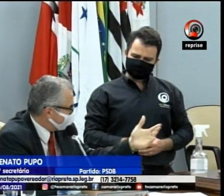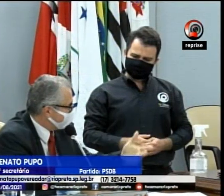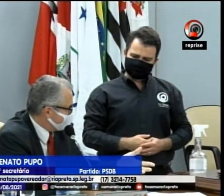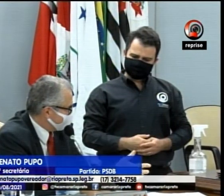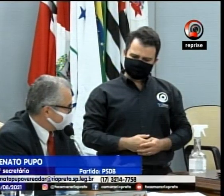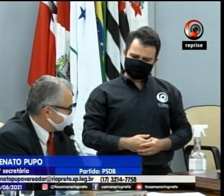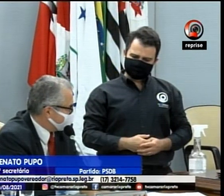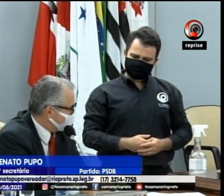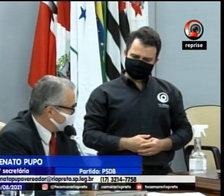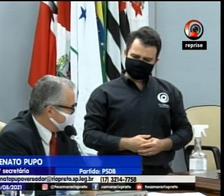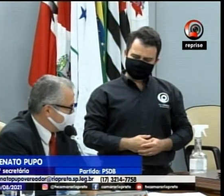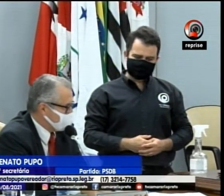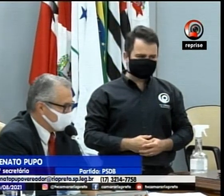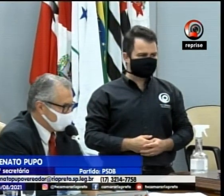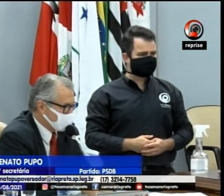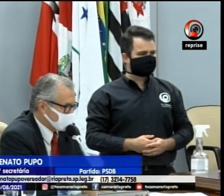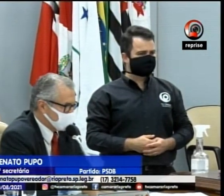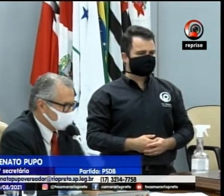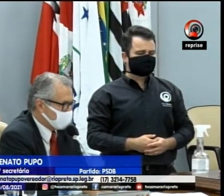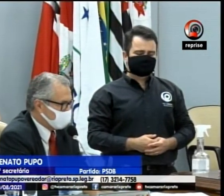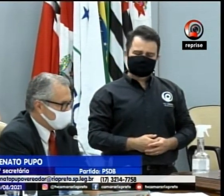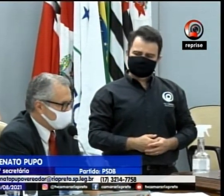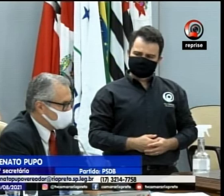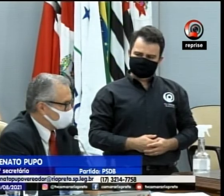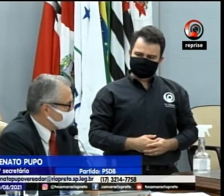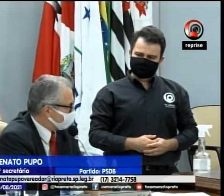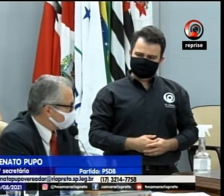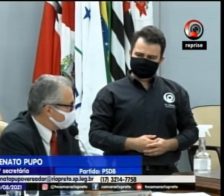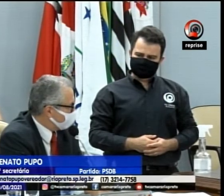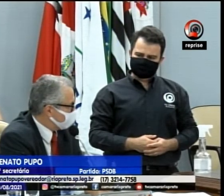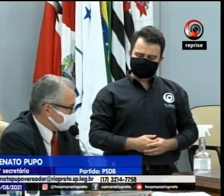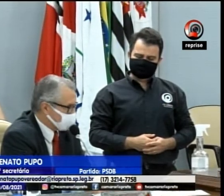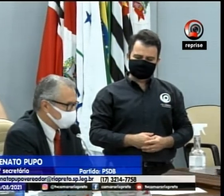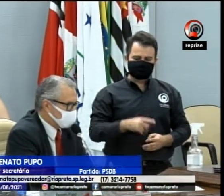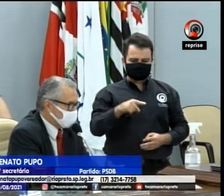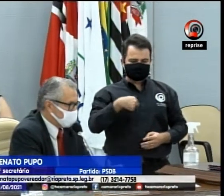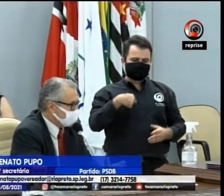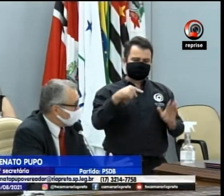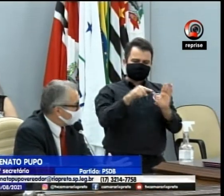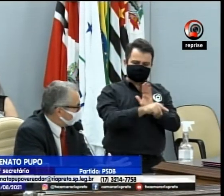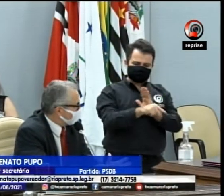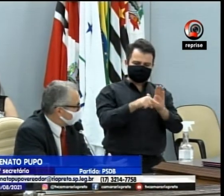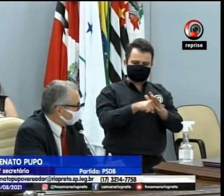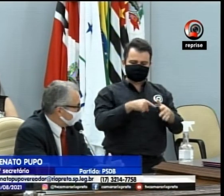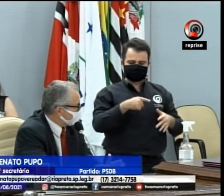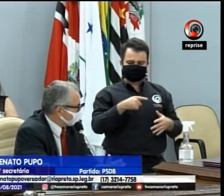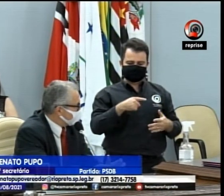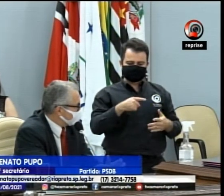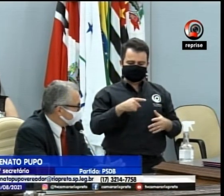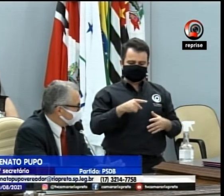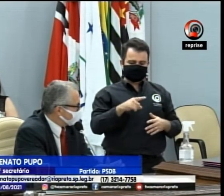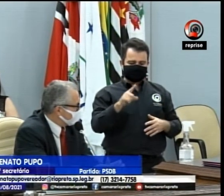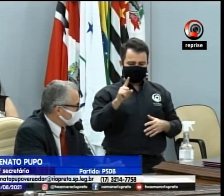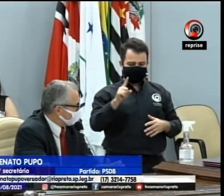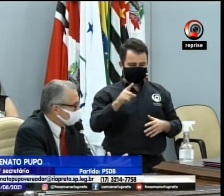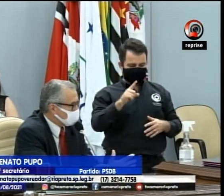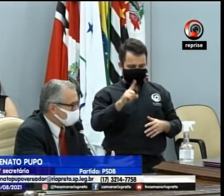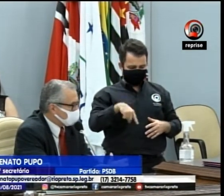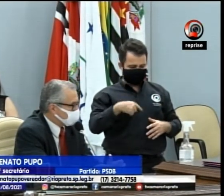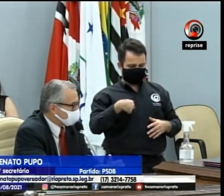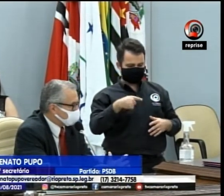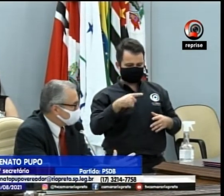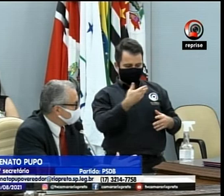precisaríamos trazê-la aqui. Então, a gente está aí para tirar algumas dúvidas. Não é politicagem,